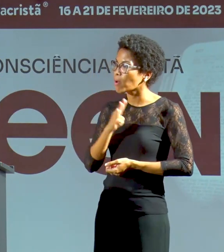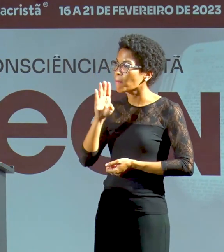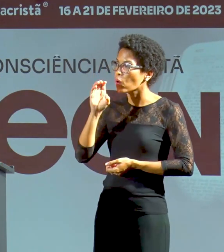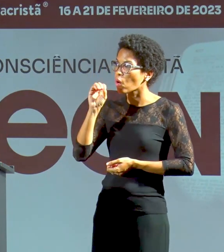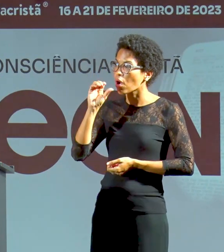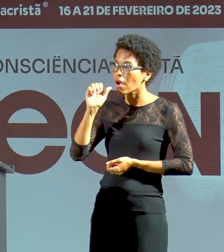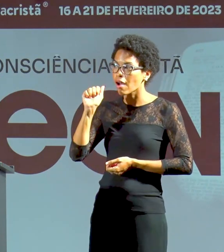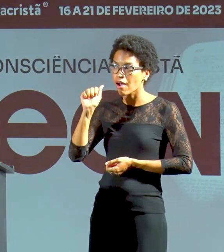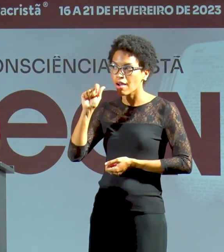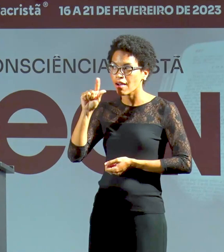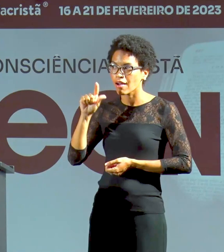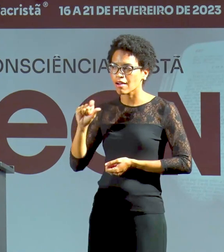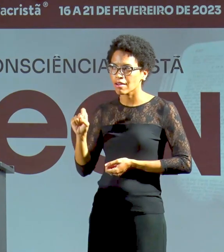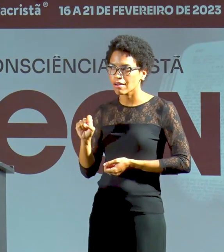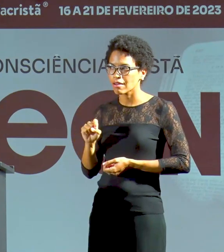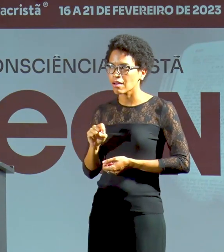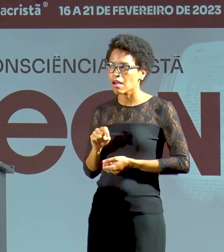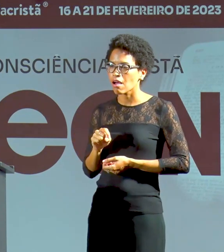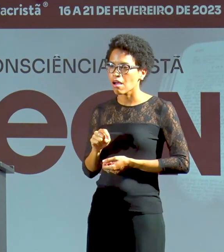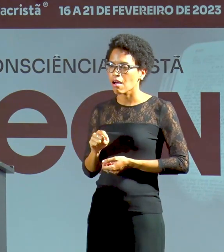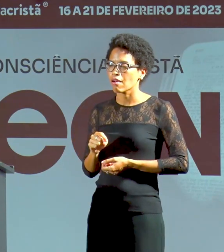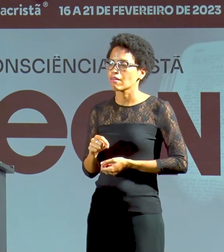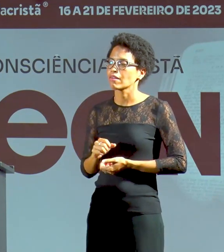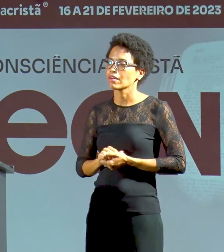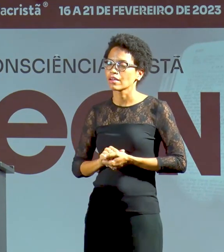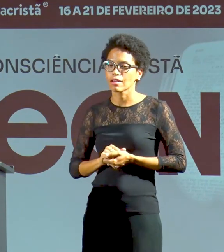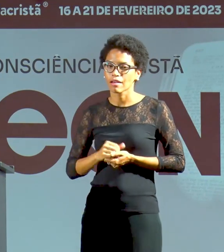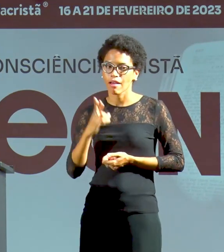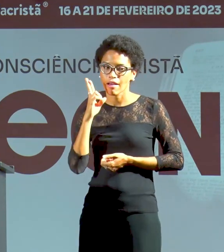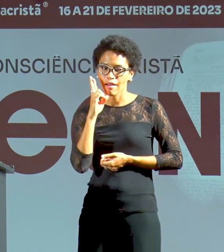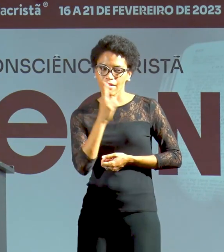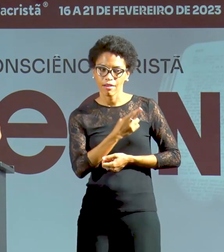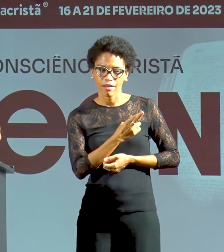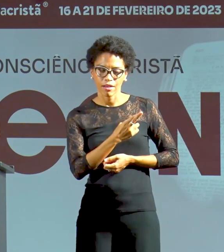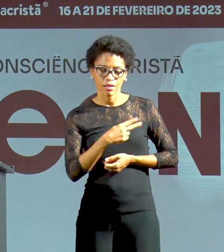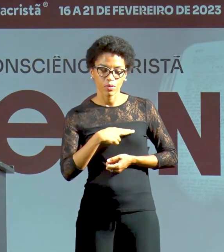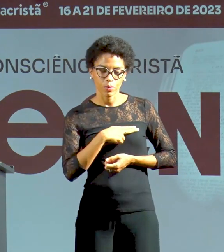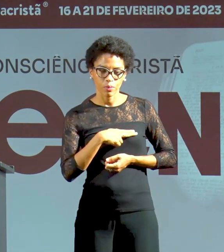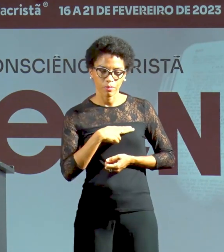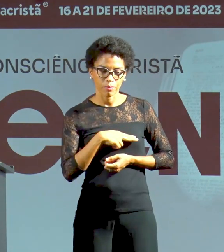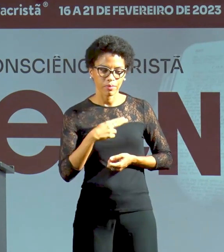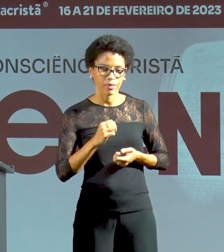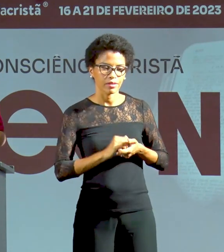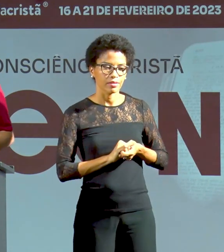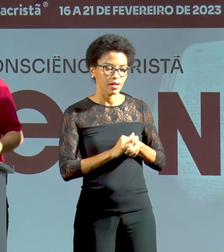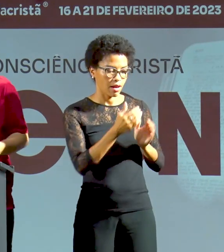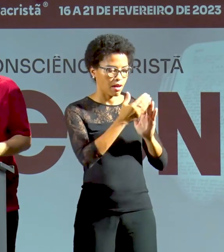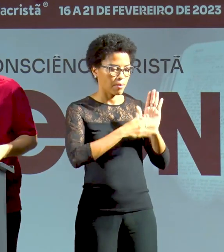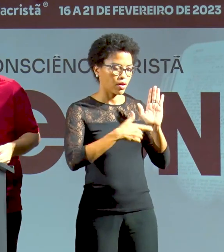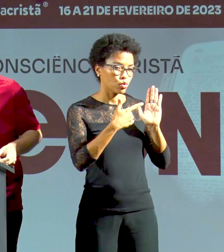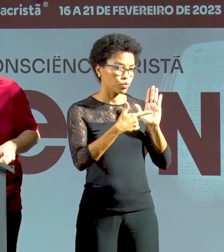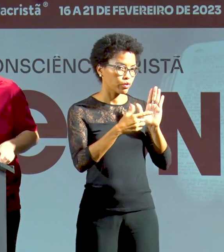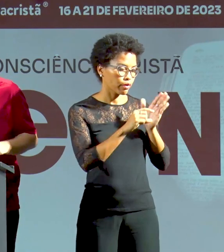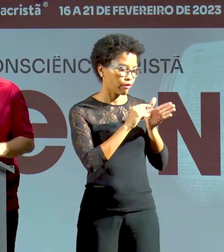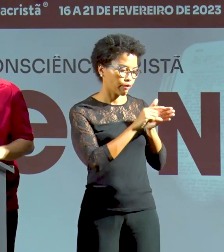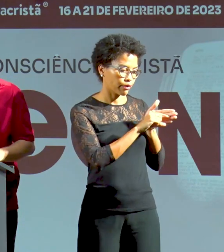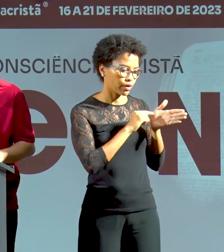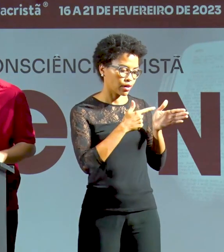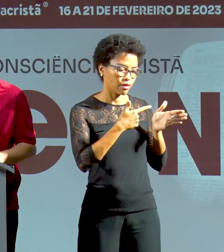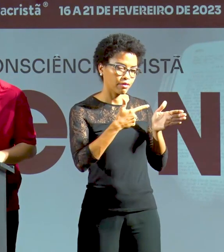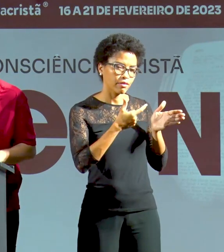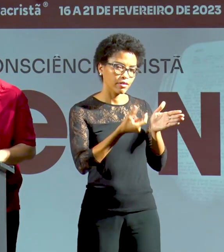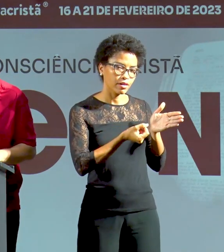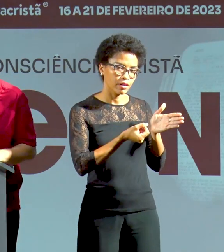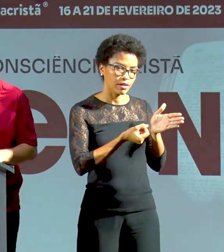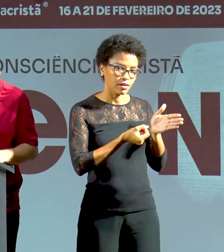aí olha a resposta de Noemi para Rute Capítulo 2 verso 20 ela vai dizer